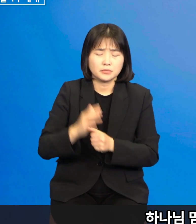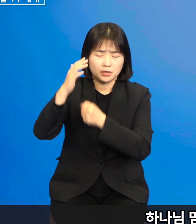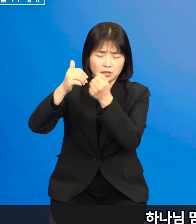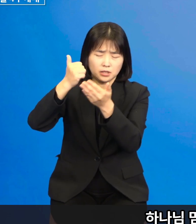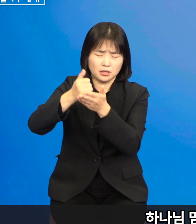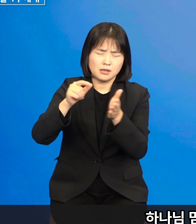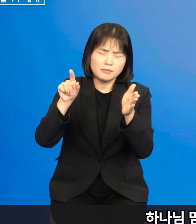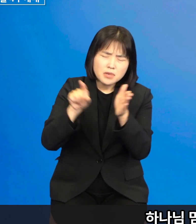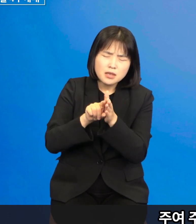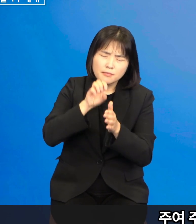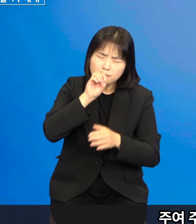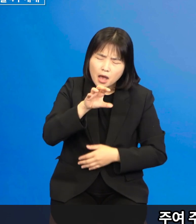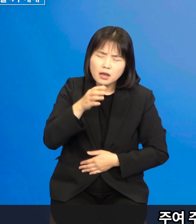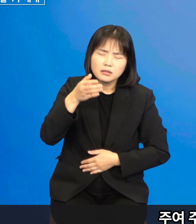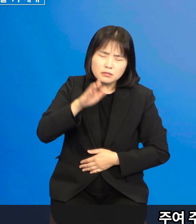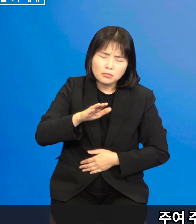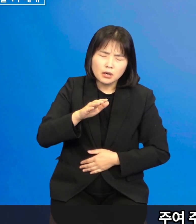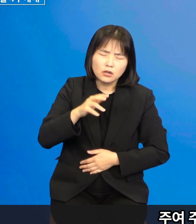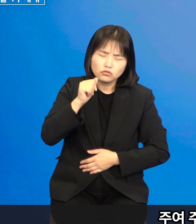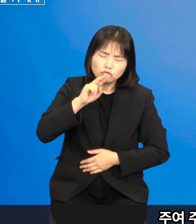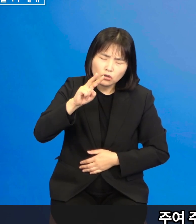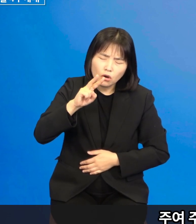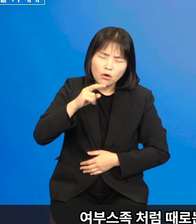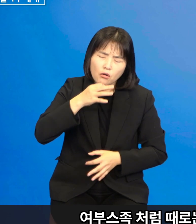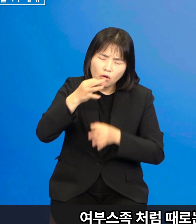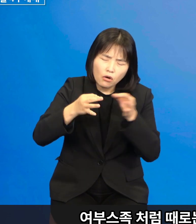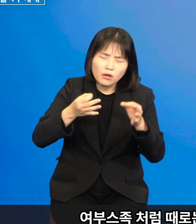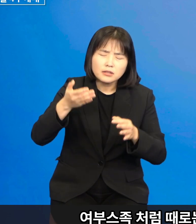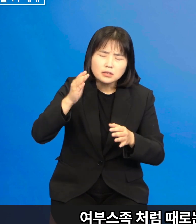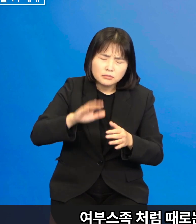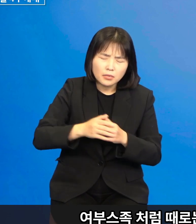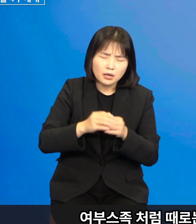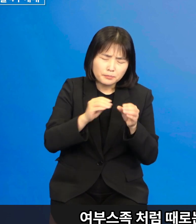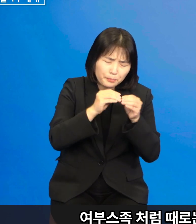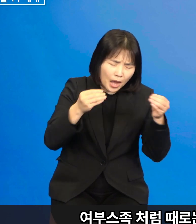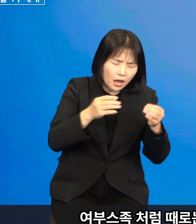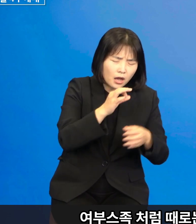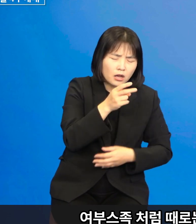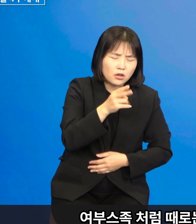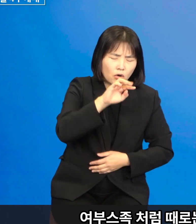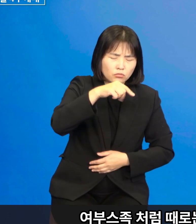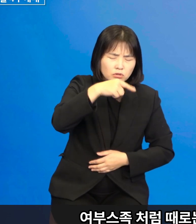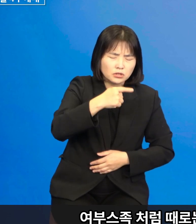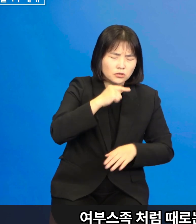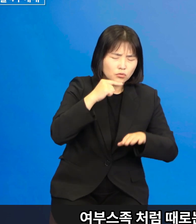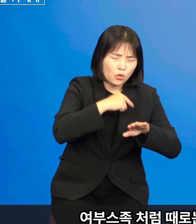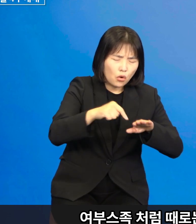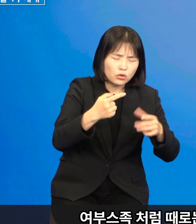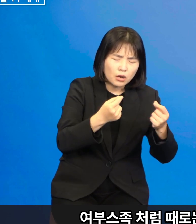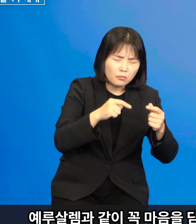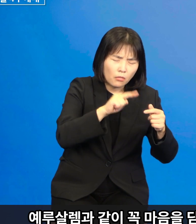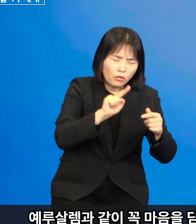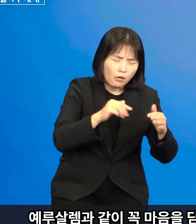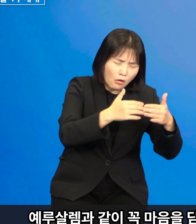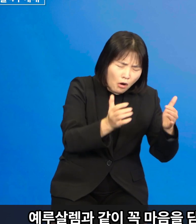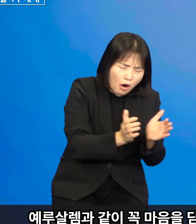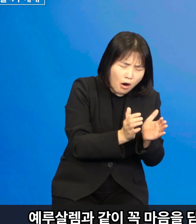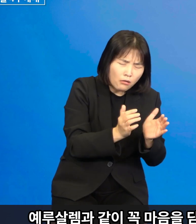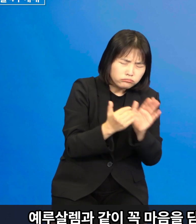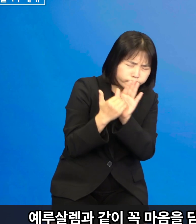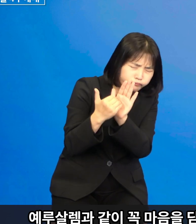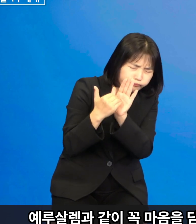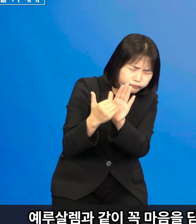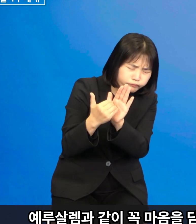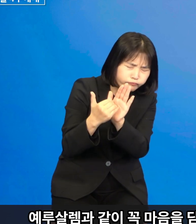하나님, 믿는다고 하지만 주여 주여 외쳤지만 여보수족처럼 때로는 어떤 영역 속에 거부하며 예루살렘과